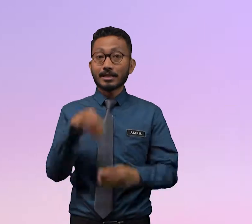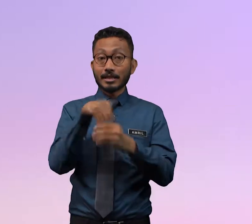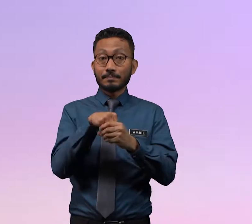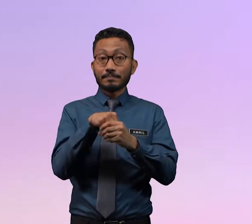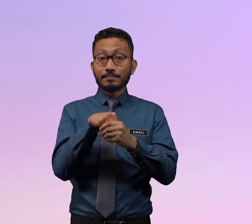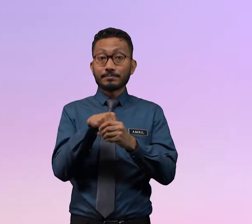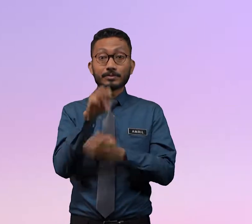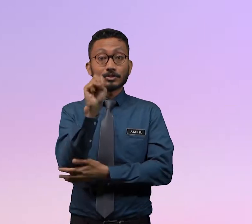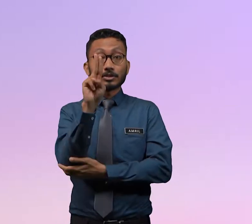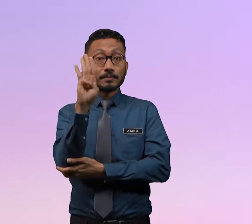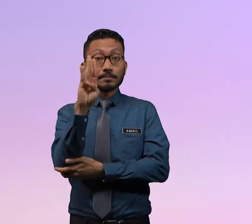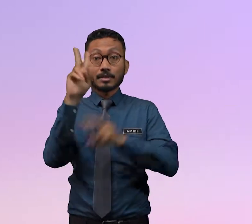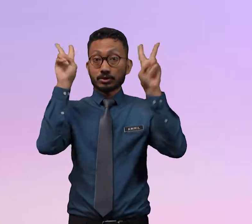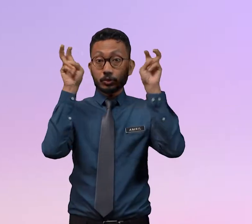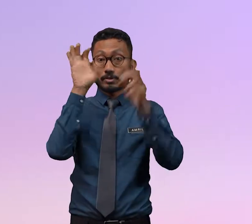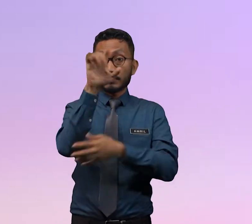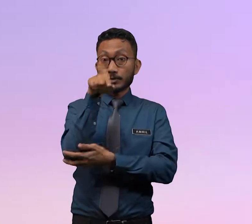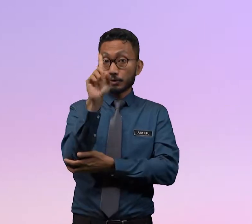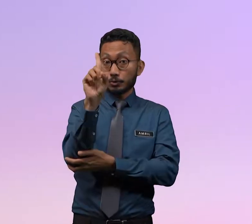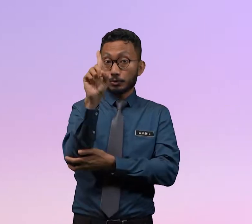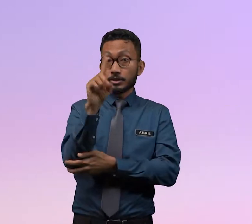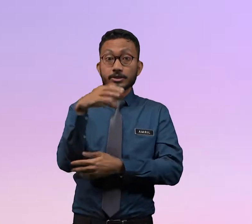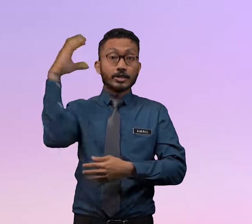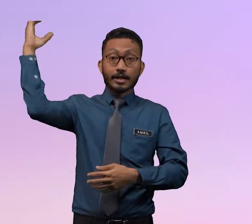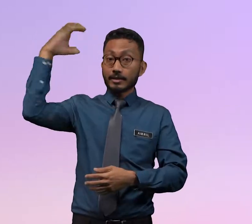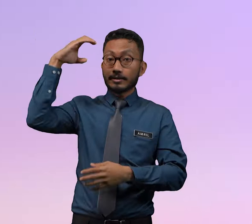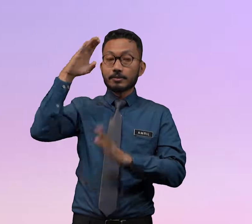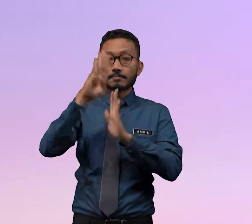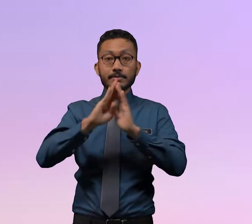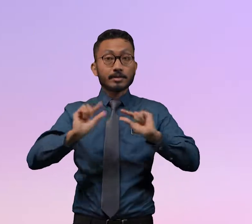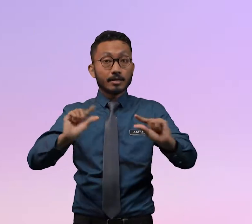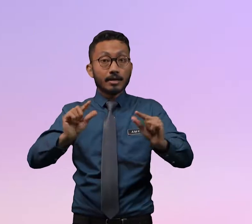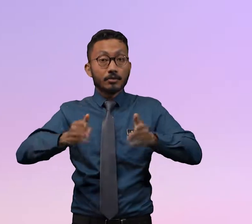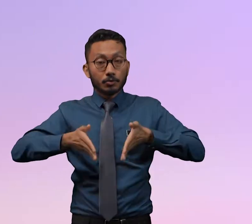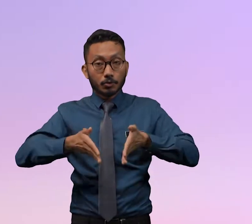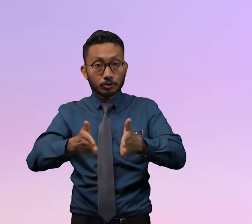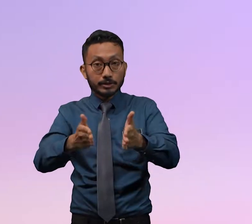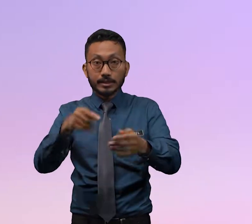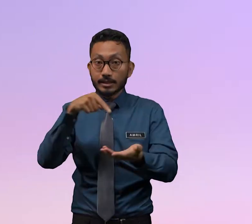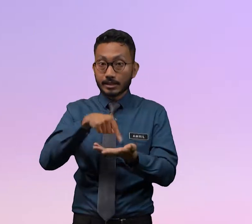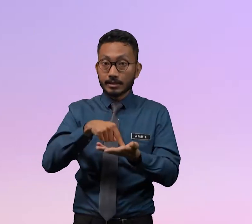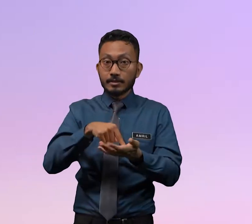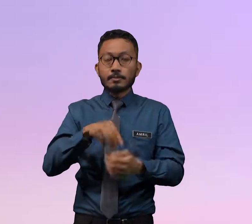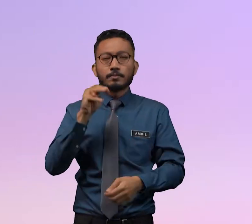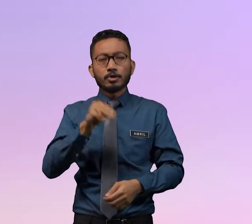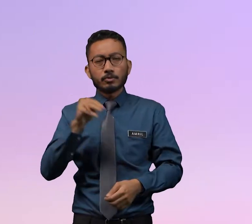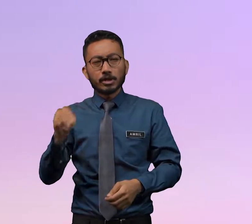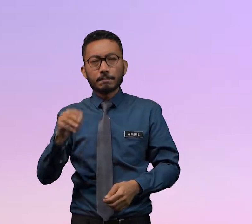Dalam jam tajuk beberapa tajuk cahaya bergerak dulu ini mula-mula